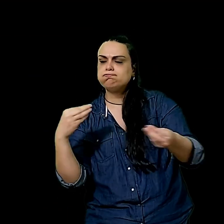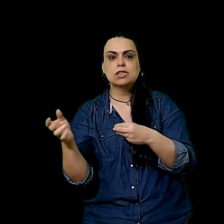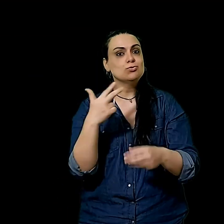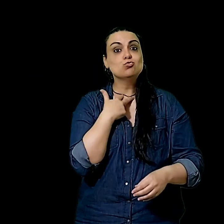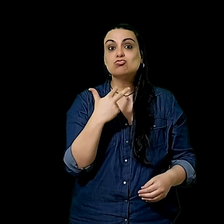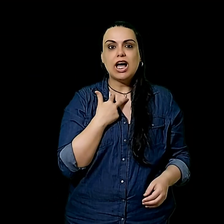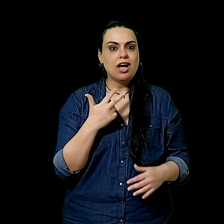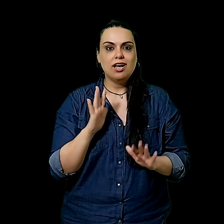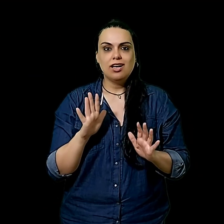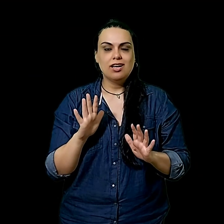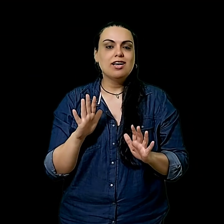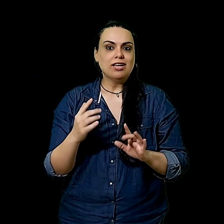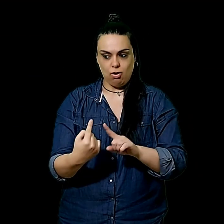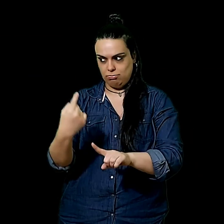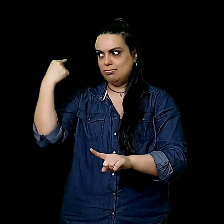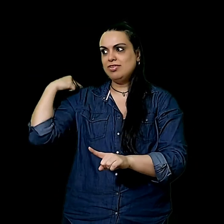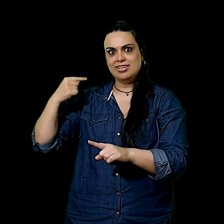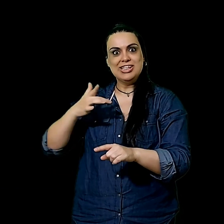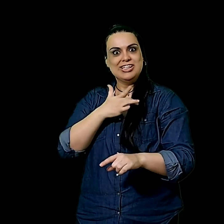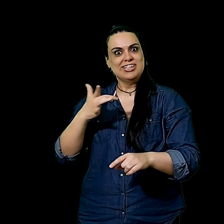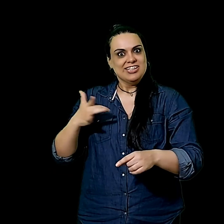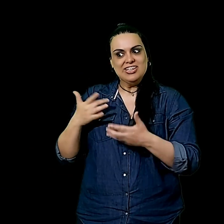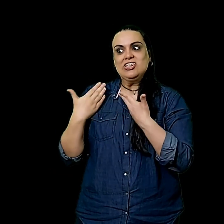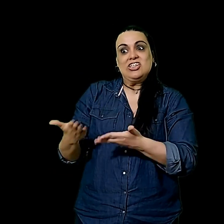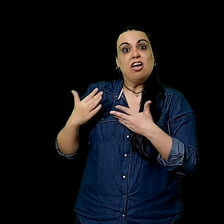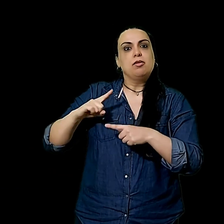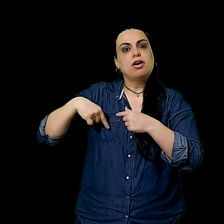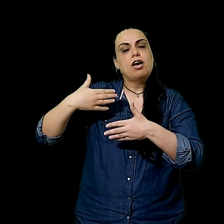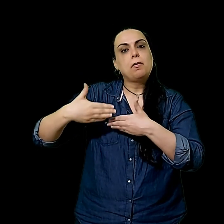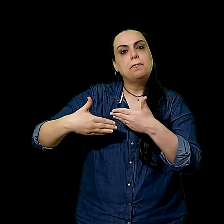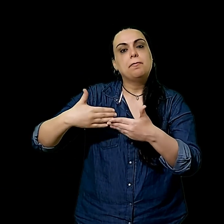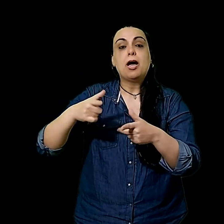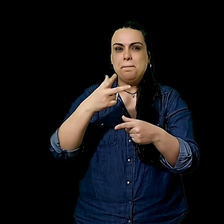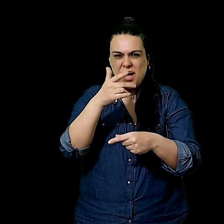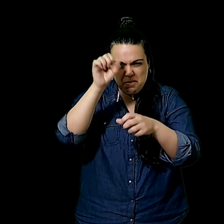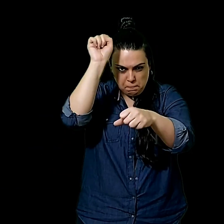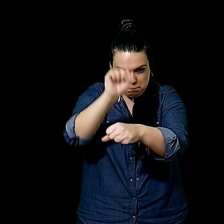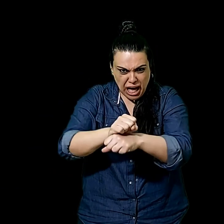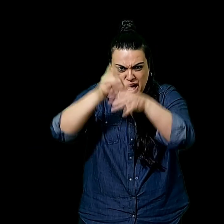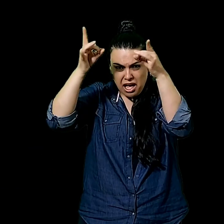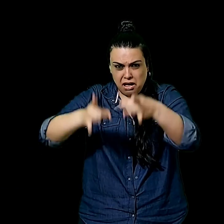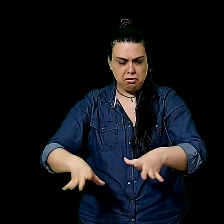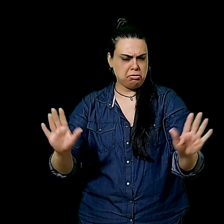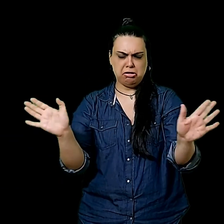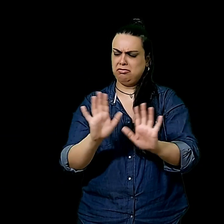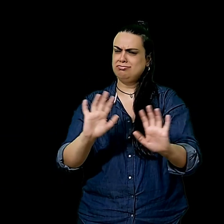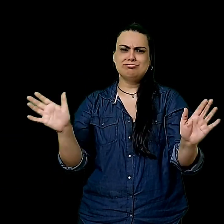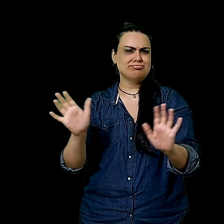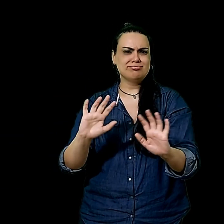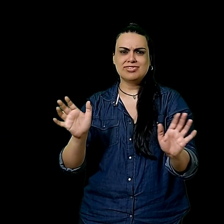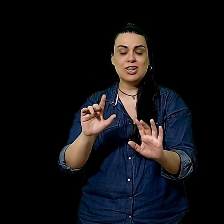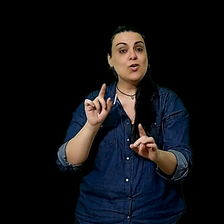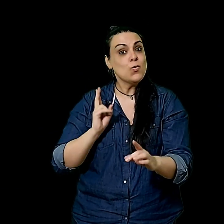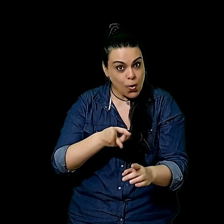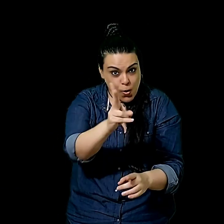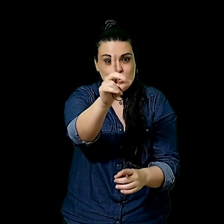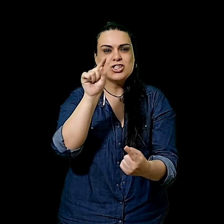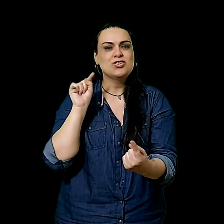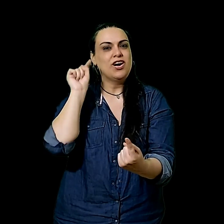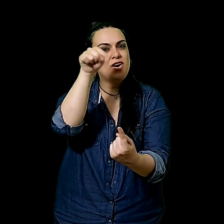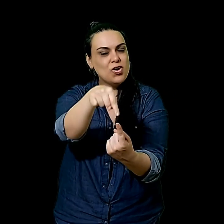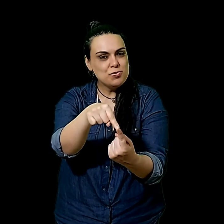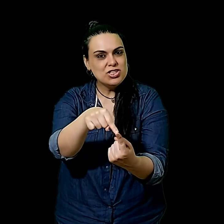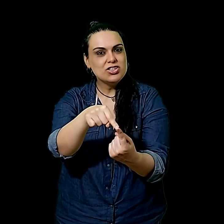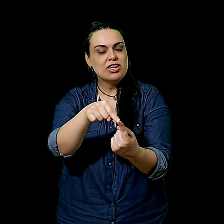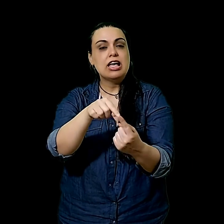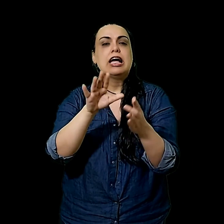Mas isso não é desculpa para que pare a chamada, para que pare o propósito. Não vai